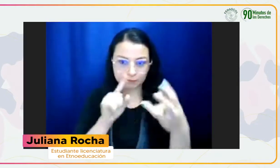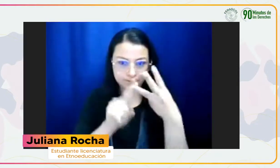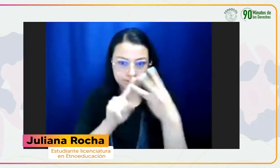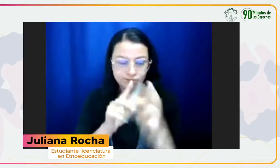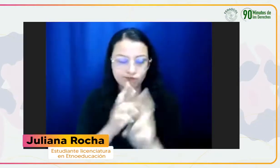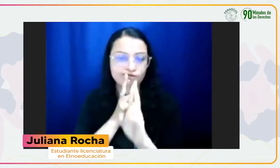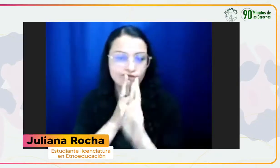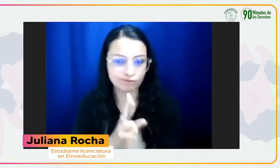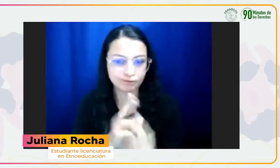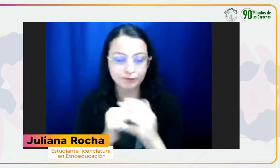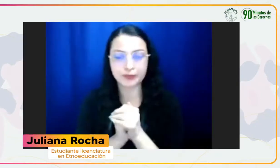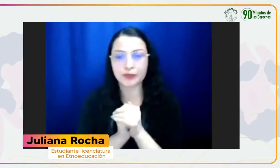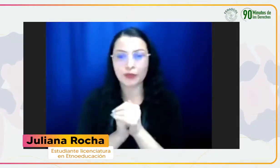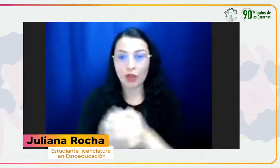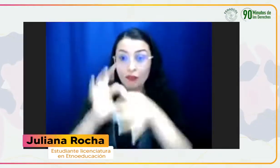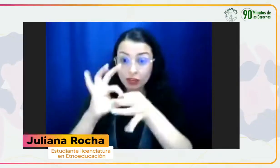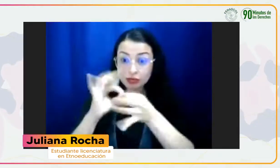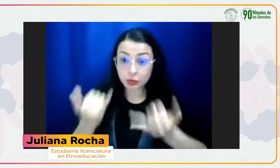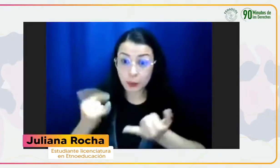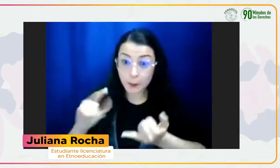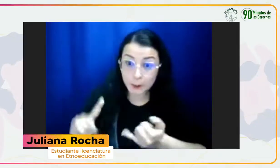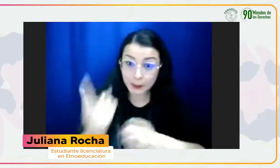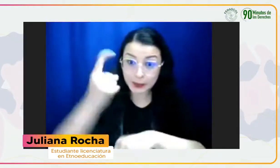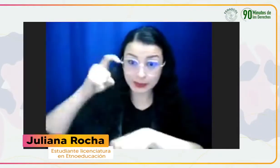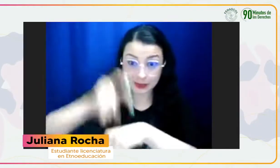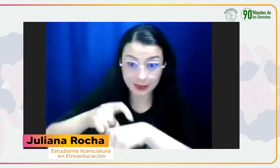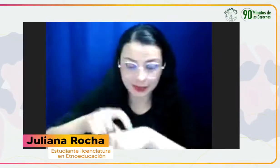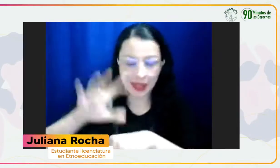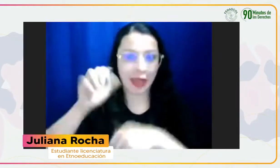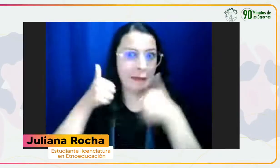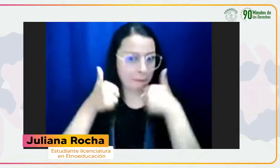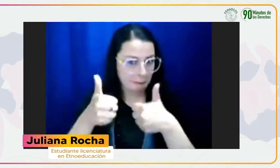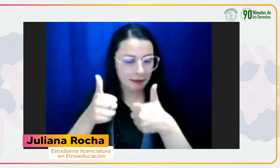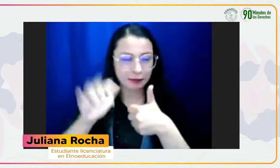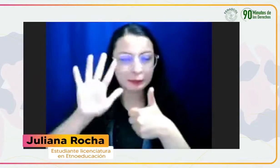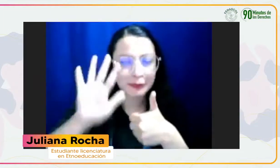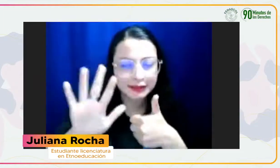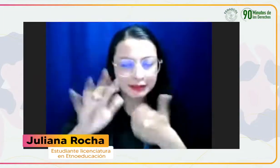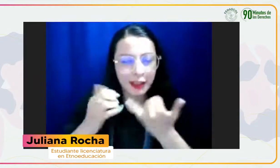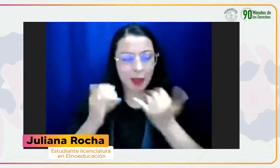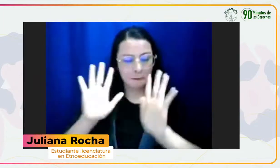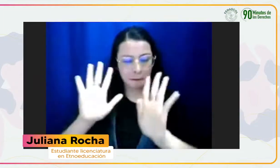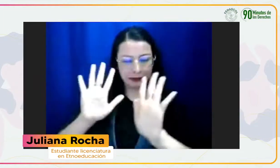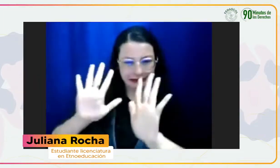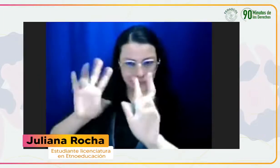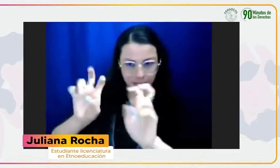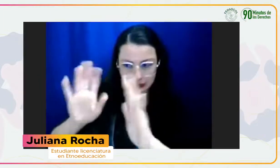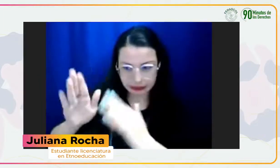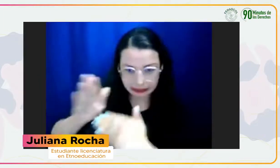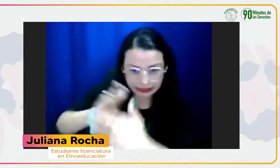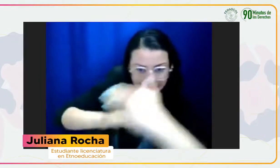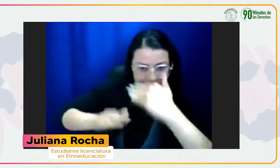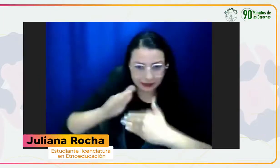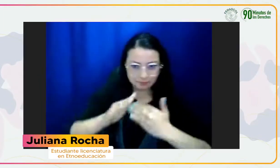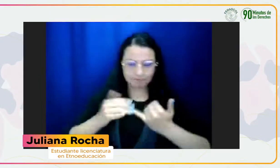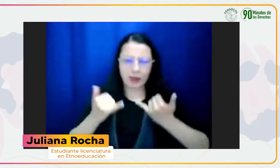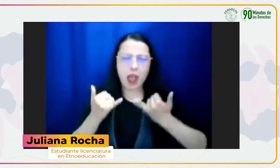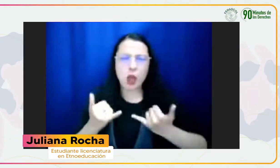Bueno, ya para terminar, dando respuesta a esta última pregunta, bueno, hablando de este primer tiempo, me devuelvo